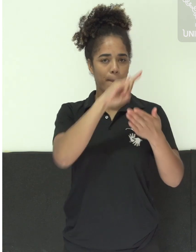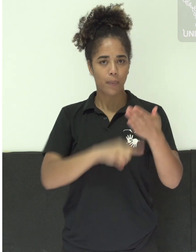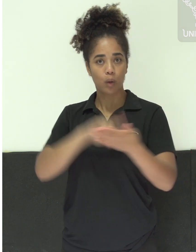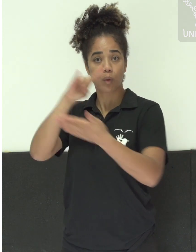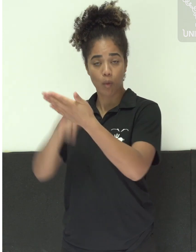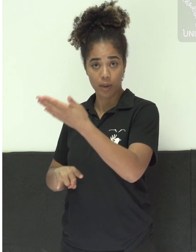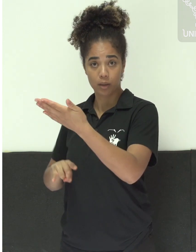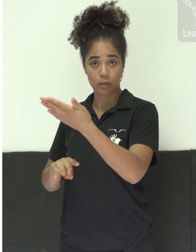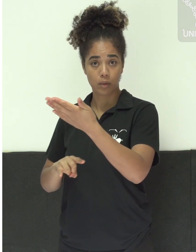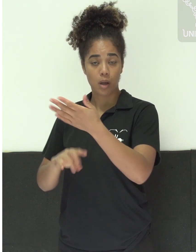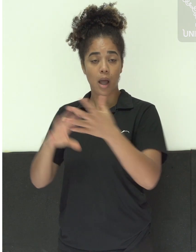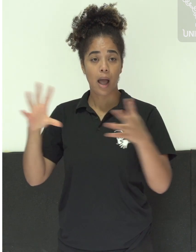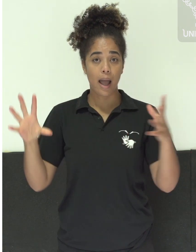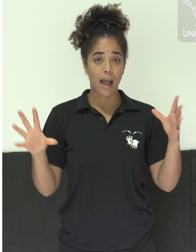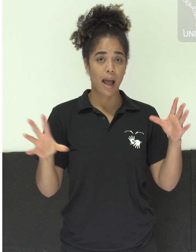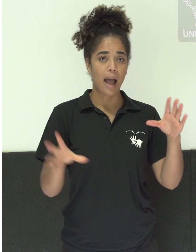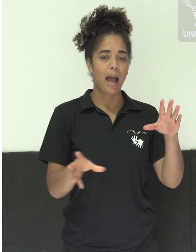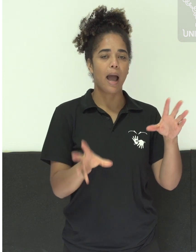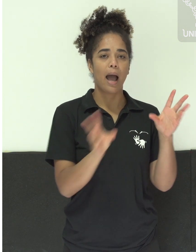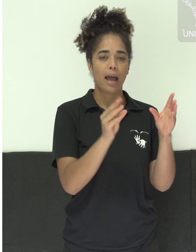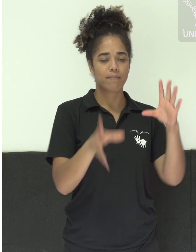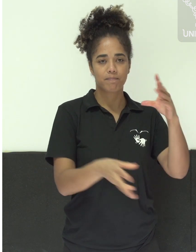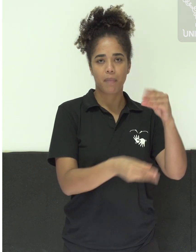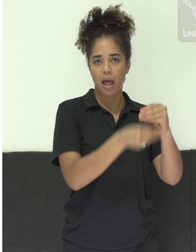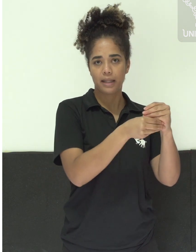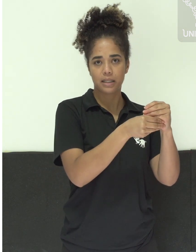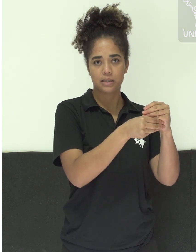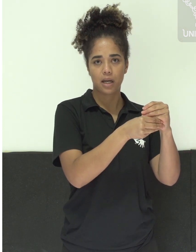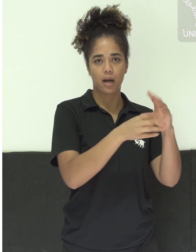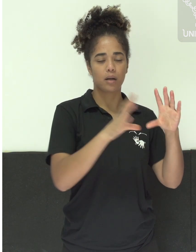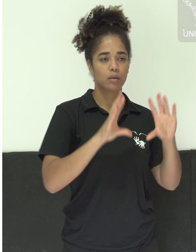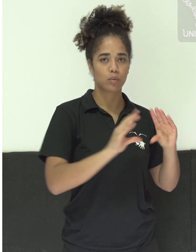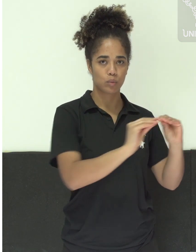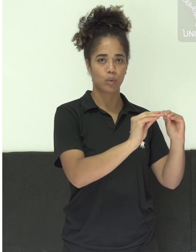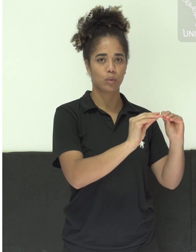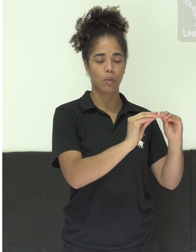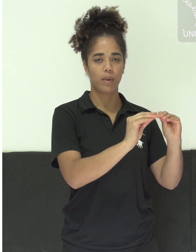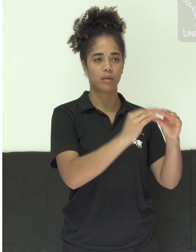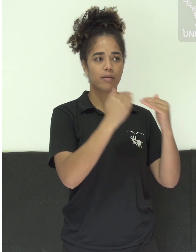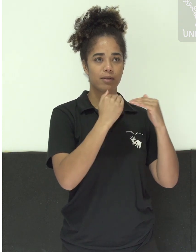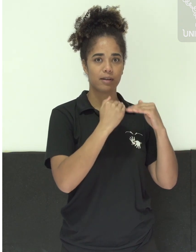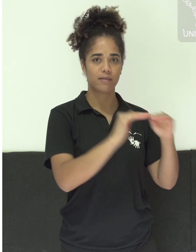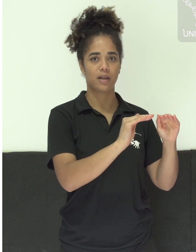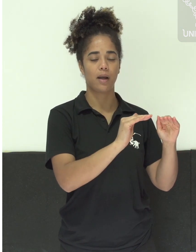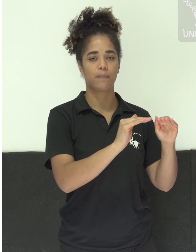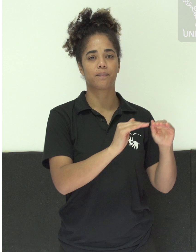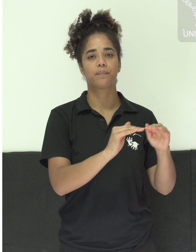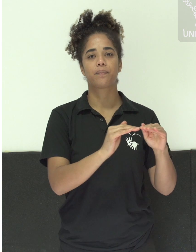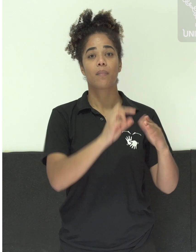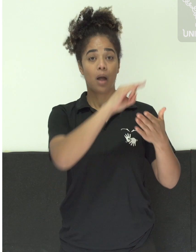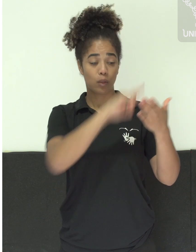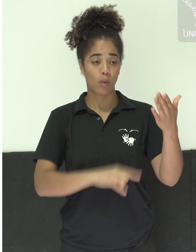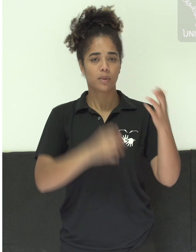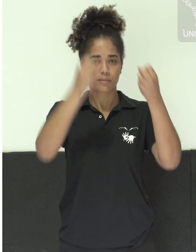ao formulário de cadastro online a documentação exigida para a matrícula elencada a seguir.